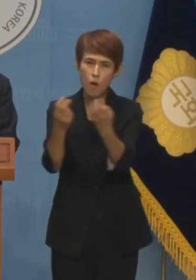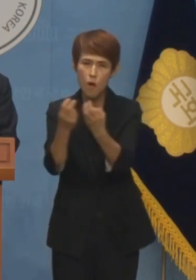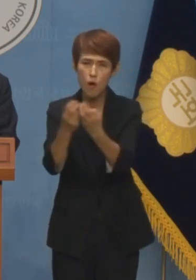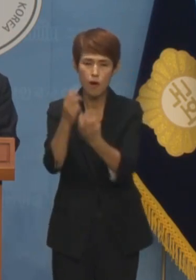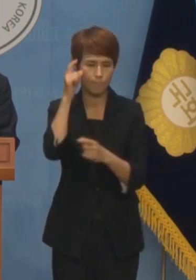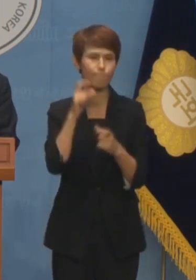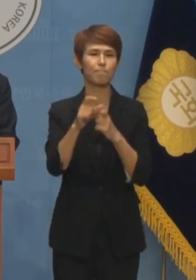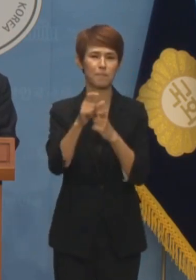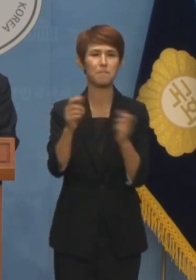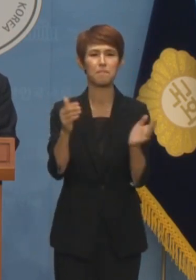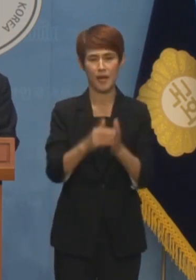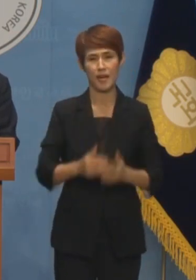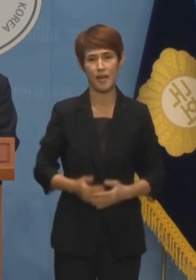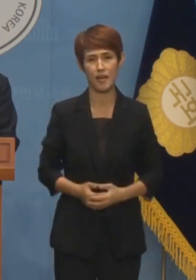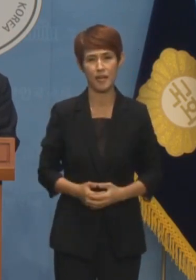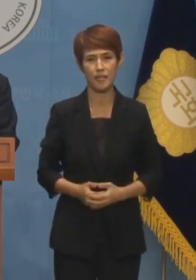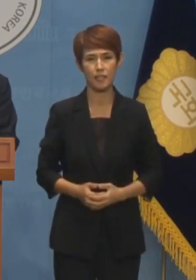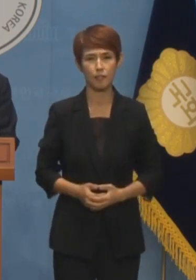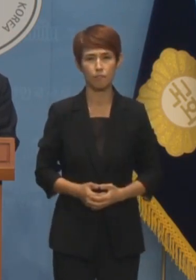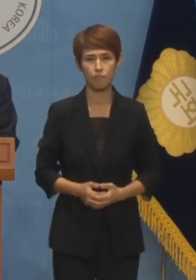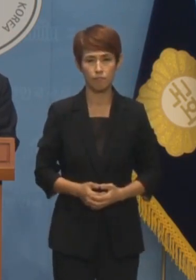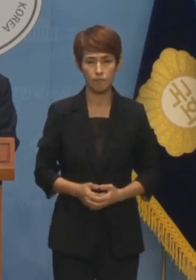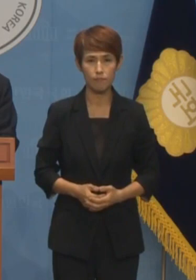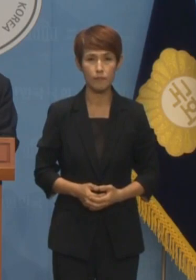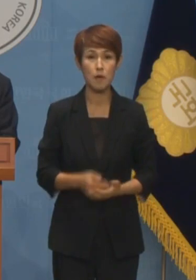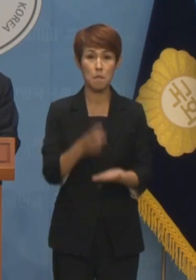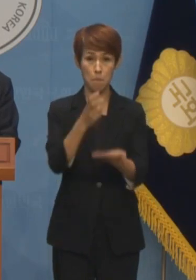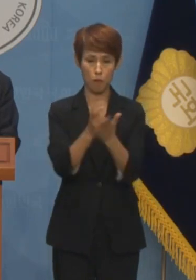실질적이고 근본적인 입법을 준비해 왔습니다.